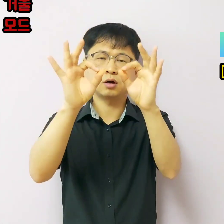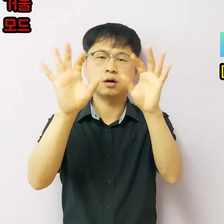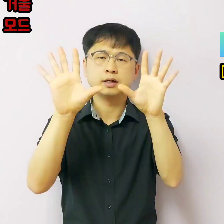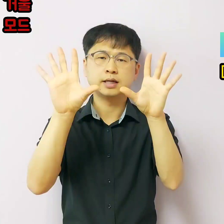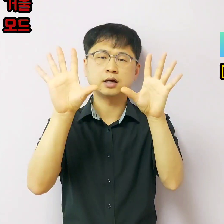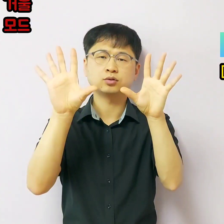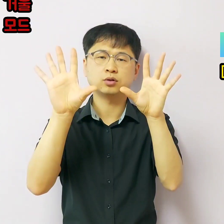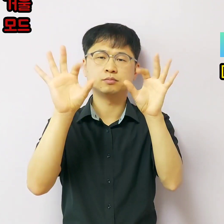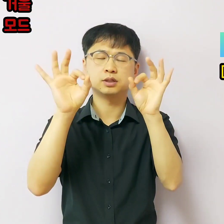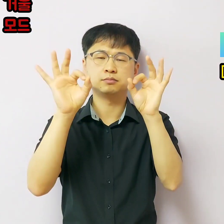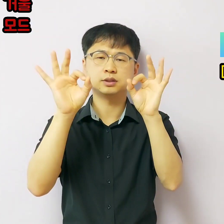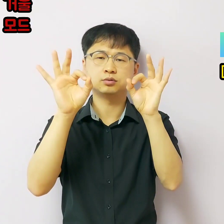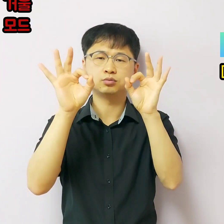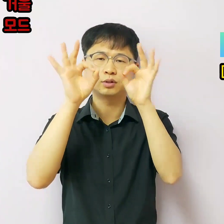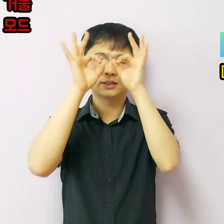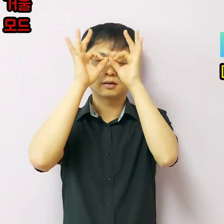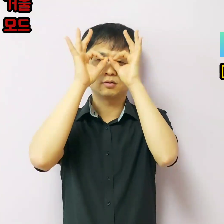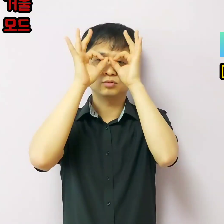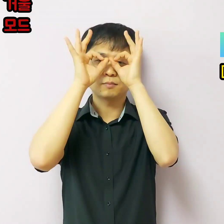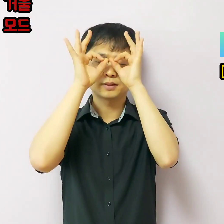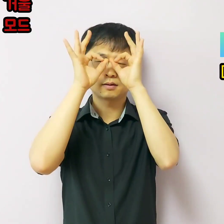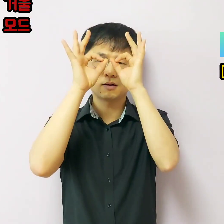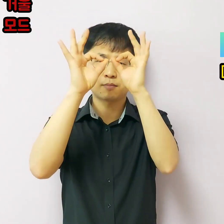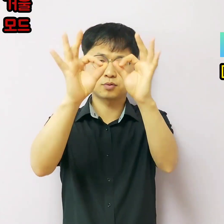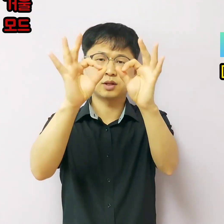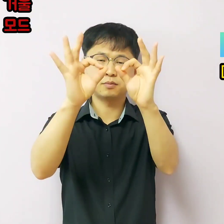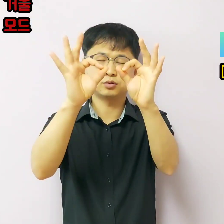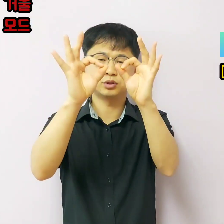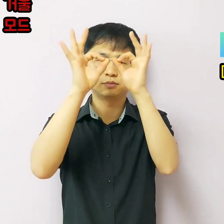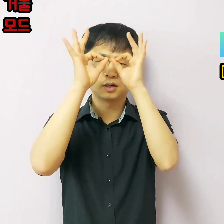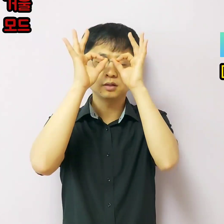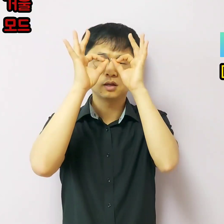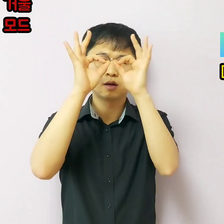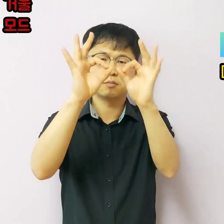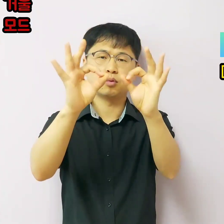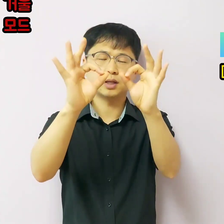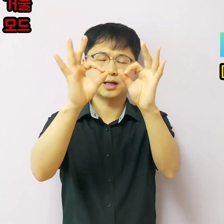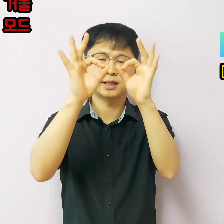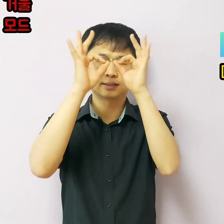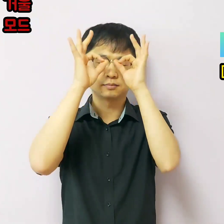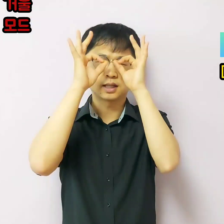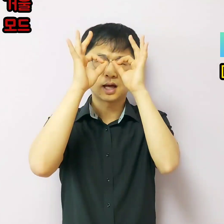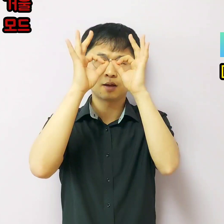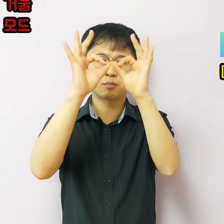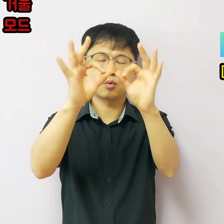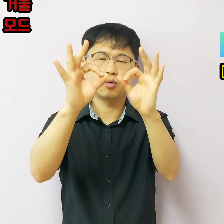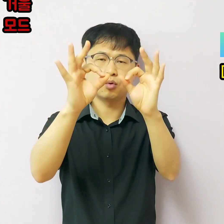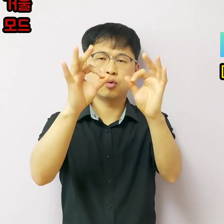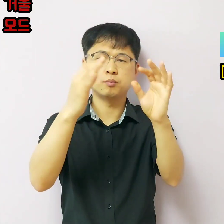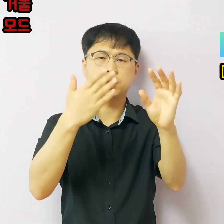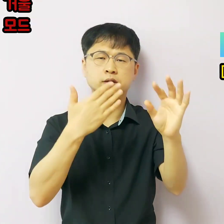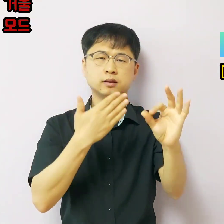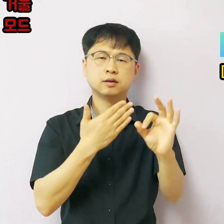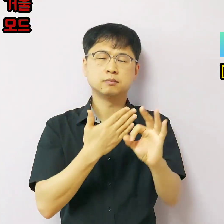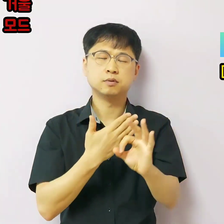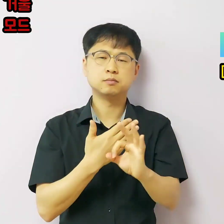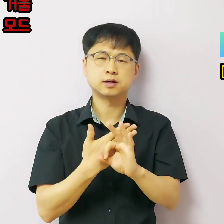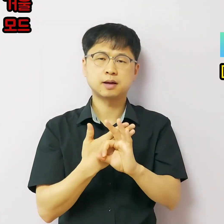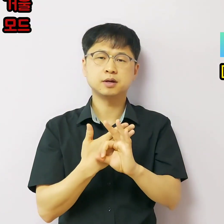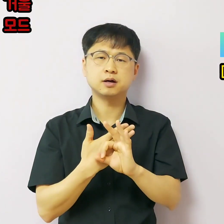수어, 양손 엄지검지를 둥글게 해서 눈앞에서 앞으로 내밀어 주시면 보다가 되겠습니다. 보면, 뭐뭐라면